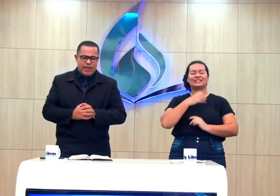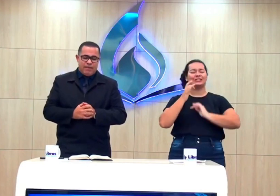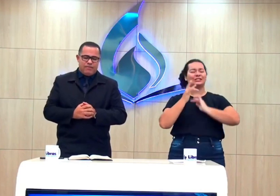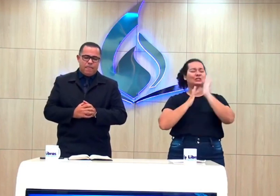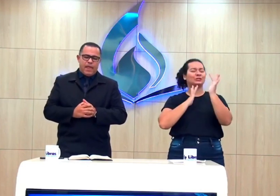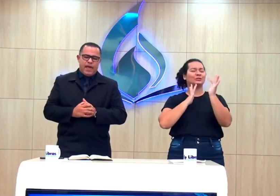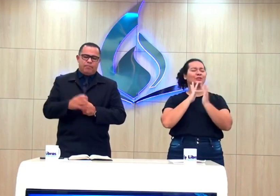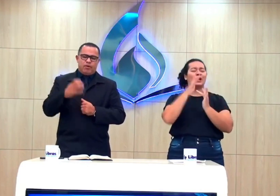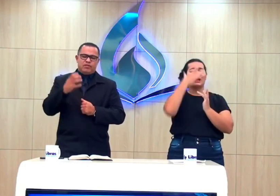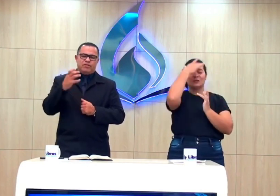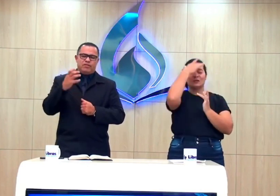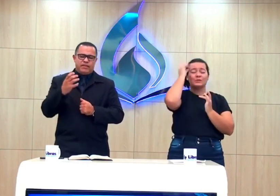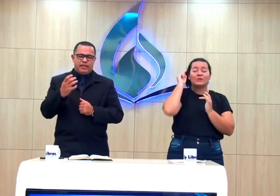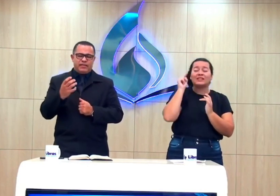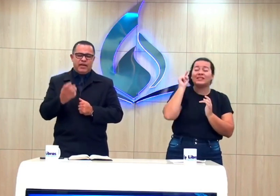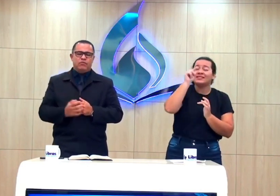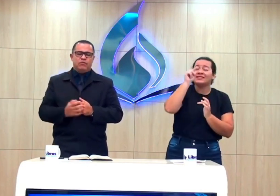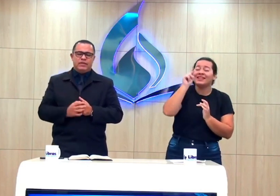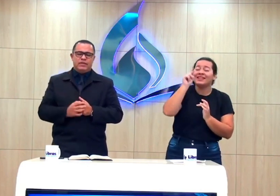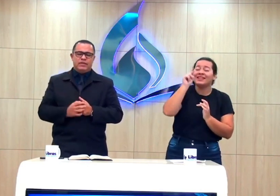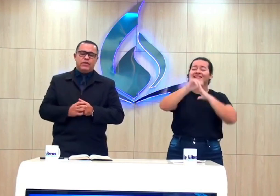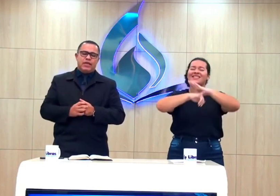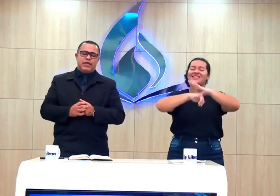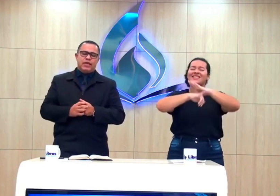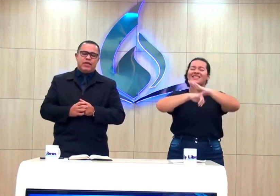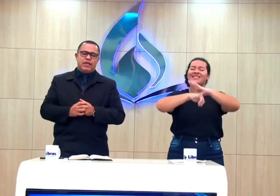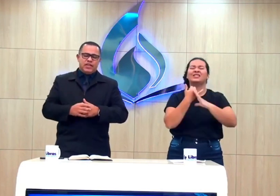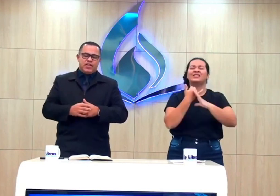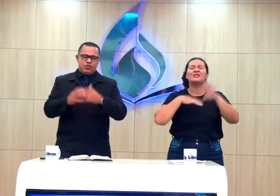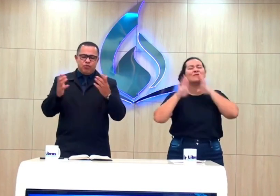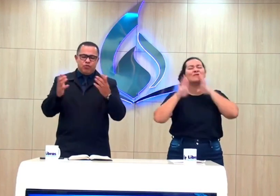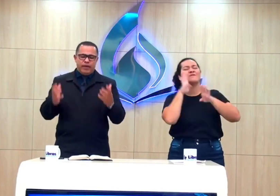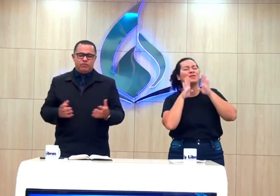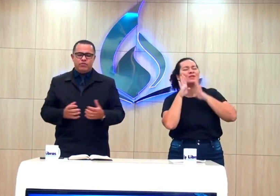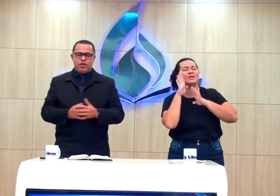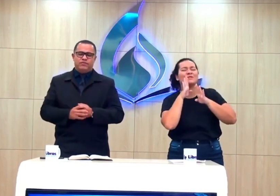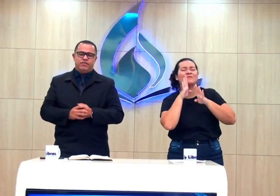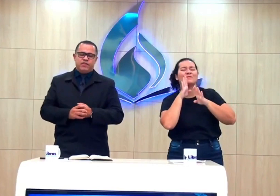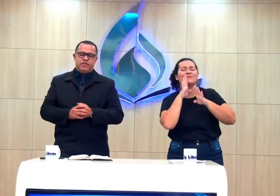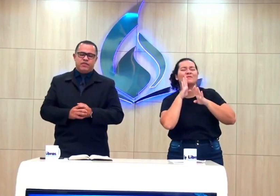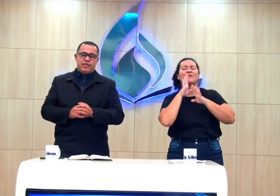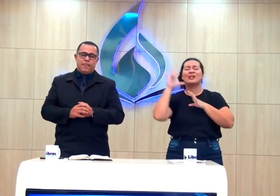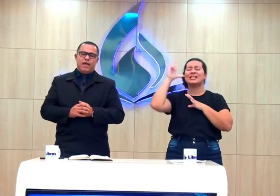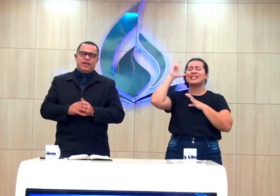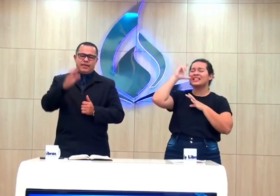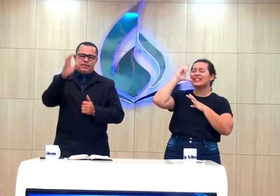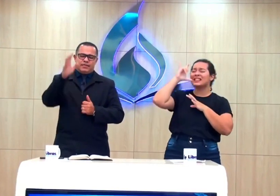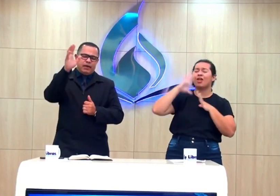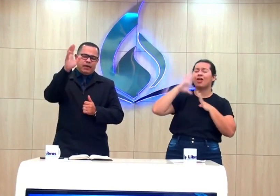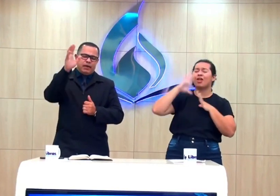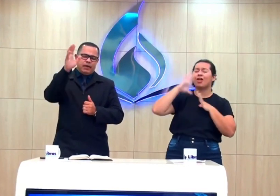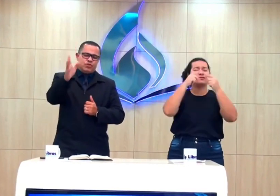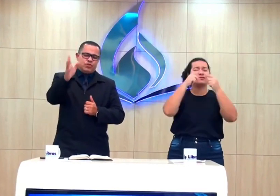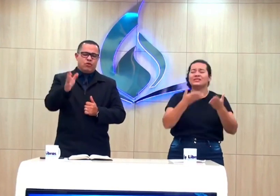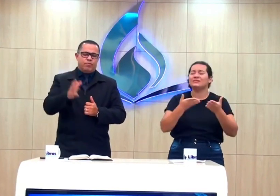esta palavra, ela possa vir a ter tranquilidade nesses momentos de adversidade, que